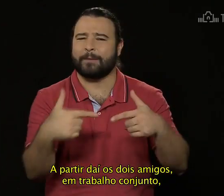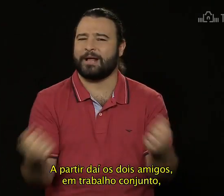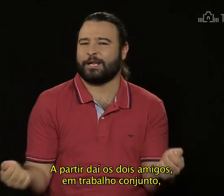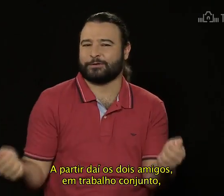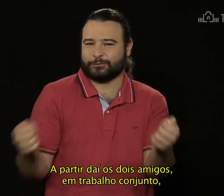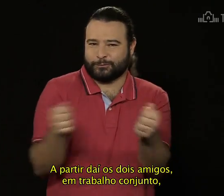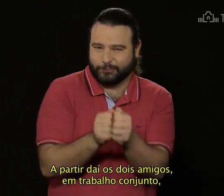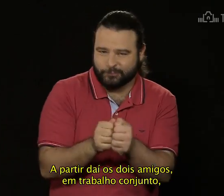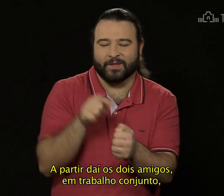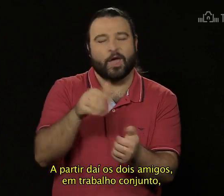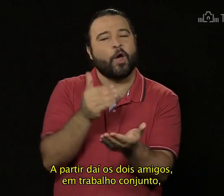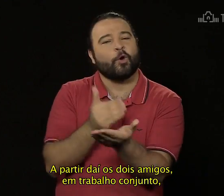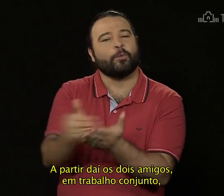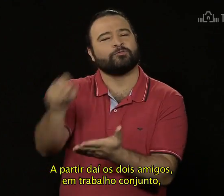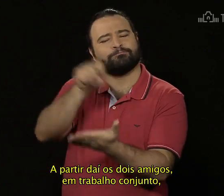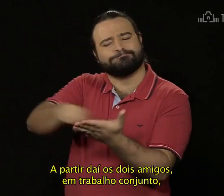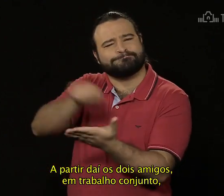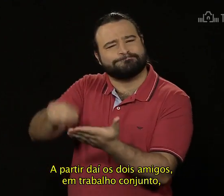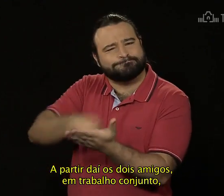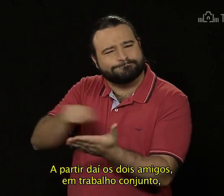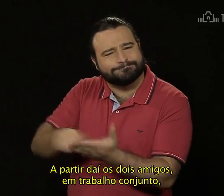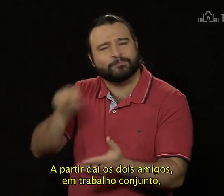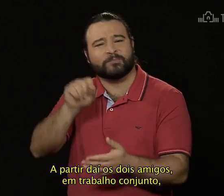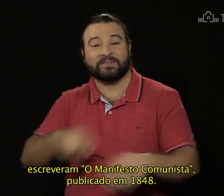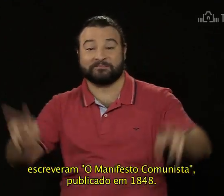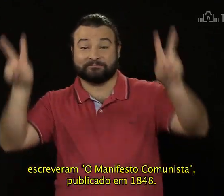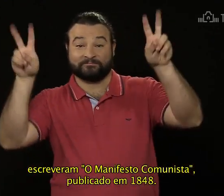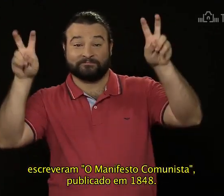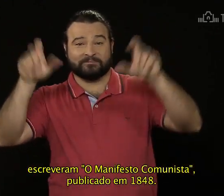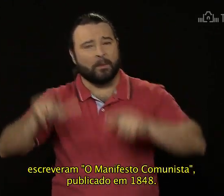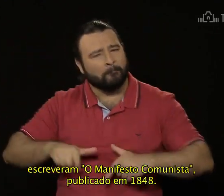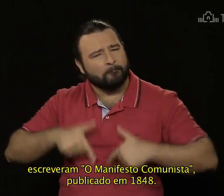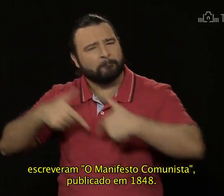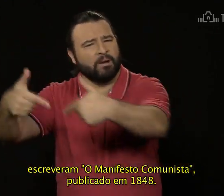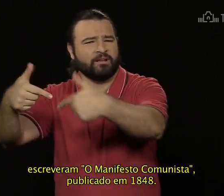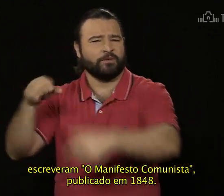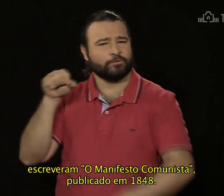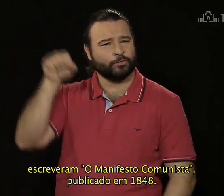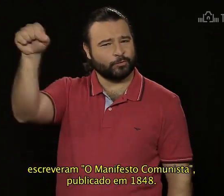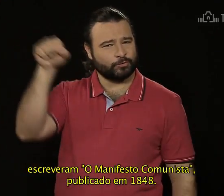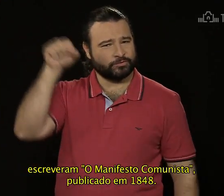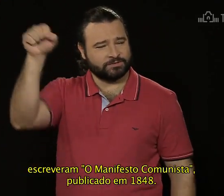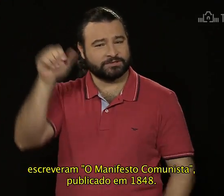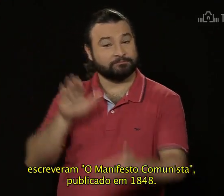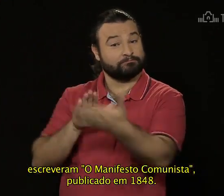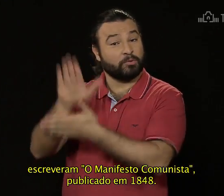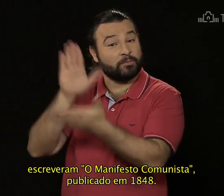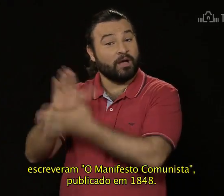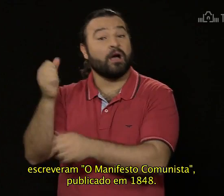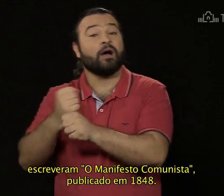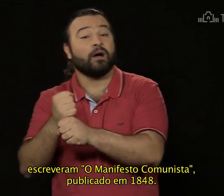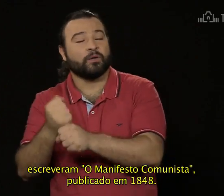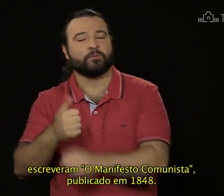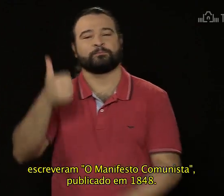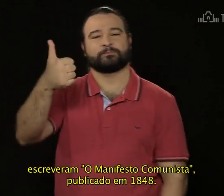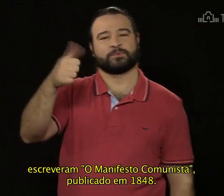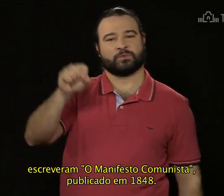os dois amigos em trabalho conjunto escreveram O Manifesto Comunista publicado em